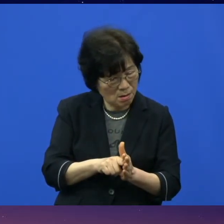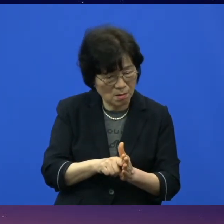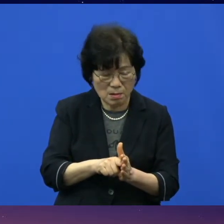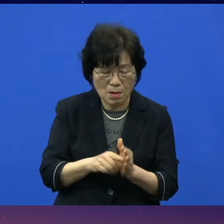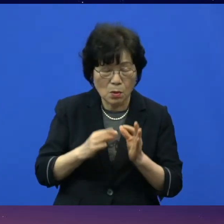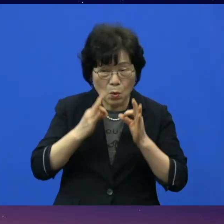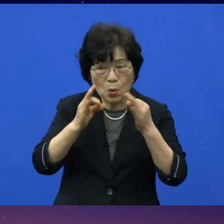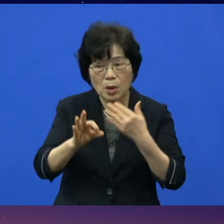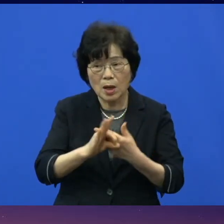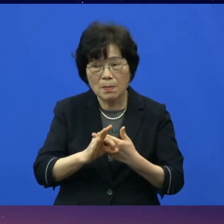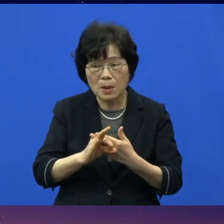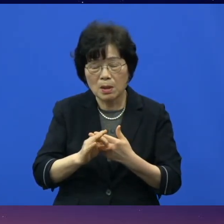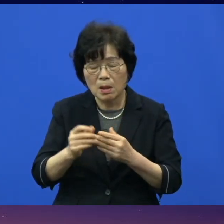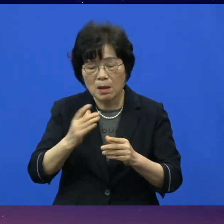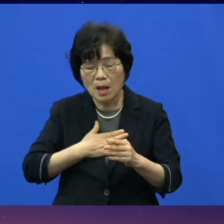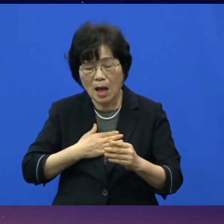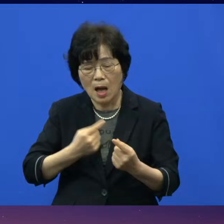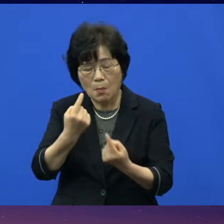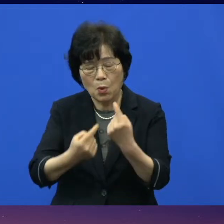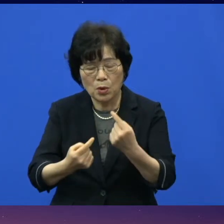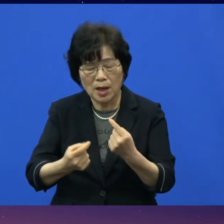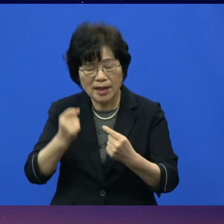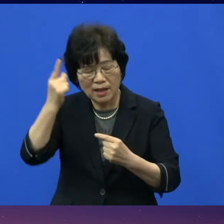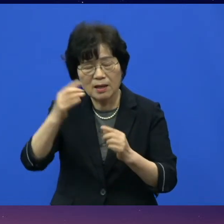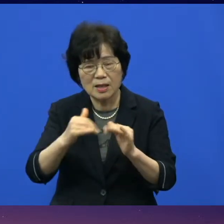그러니까 깽하잔단 말이에요.